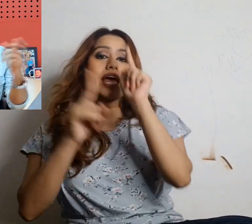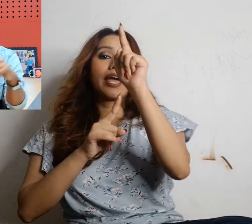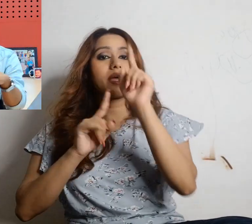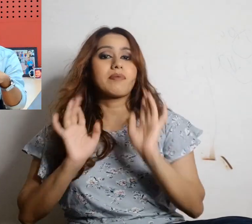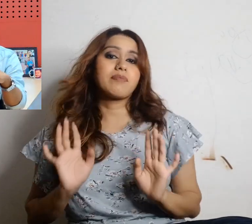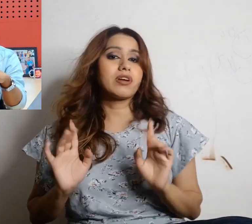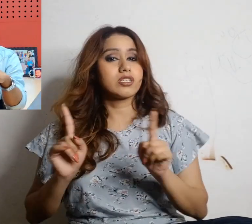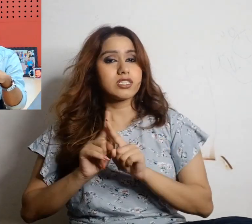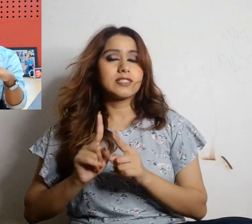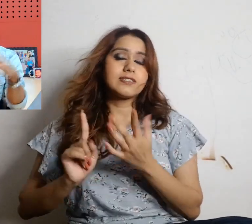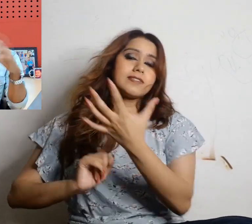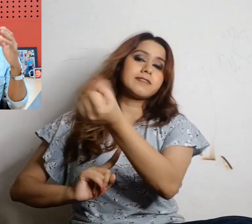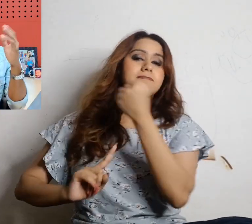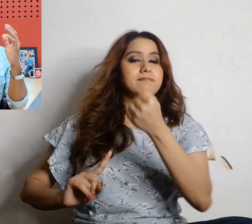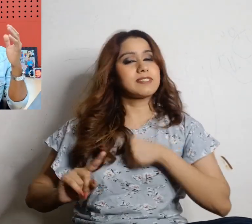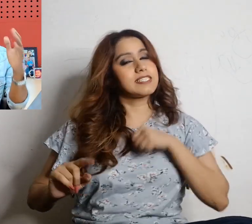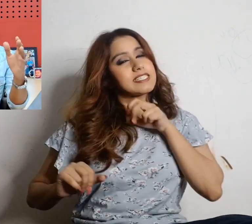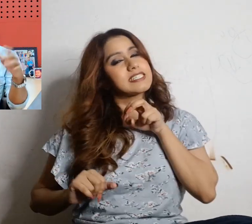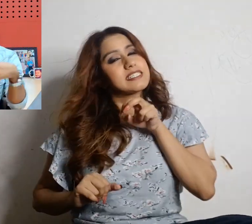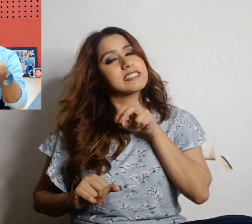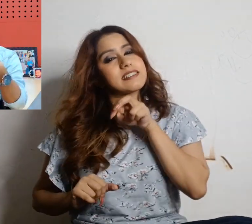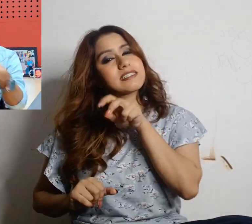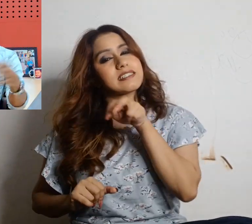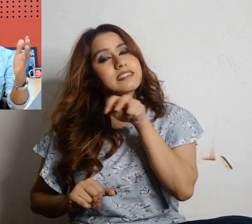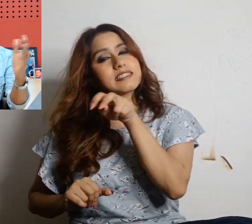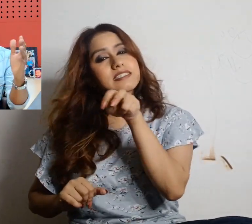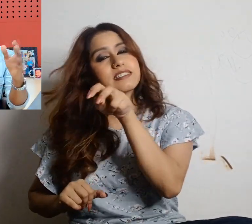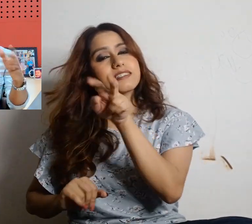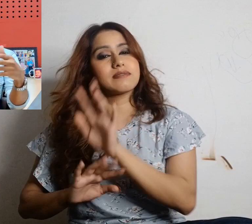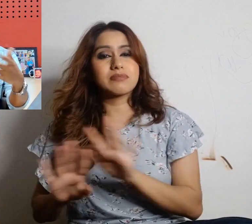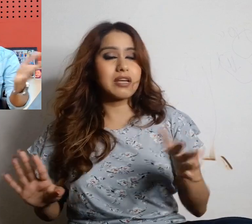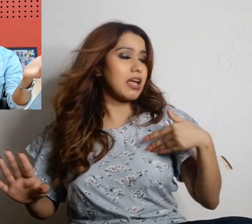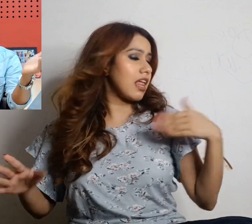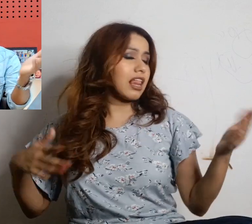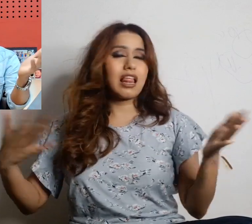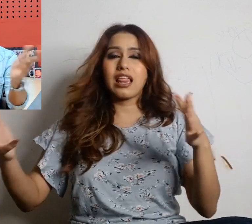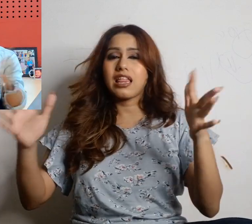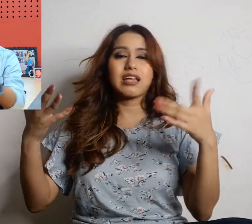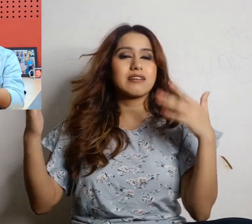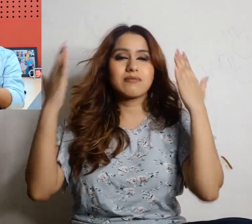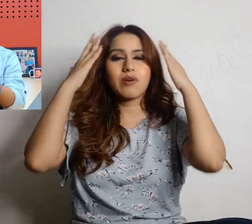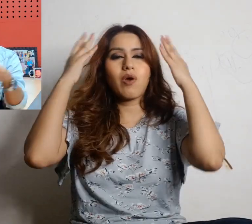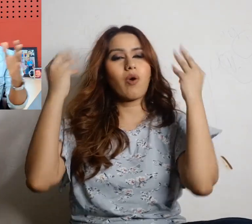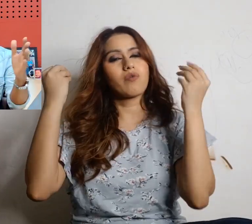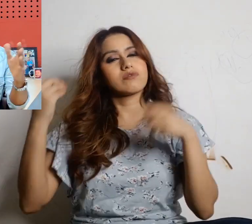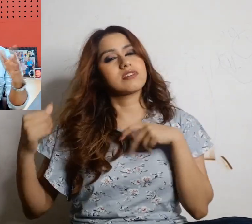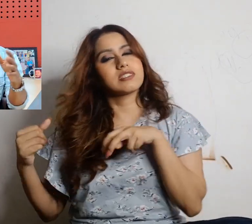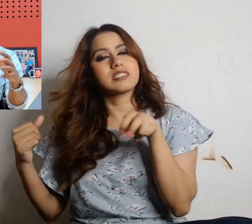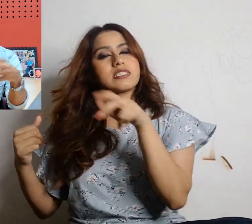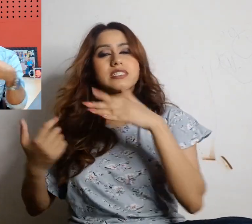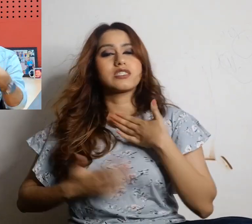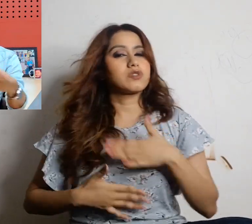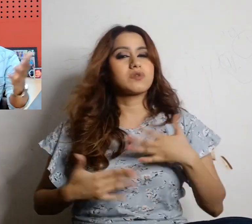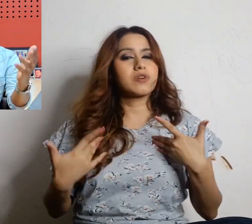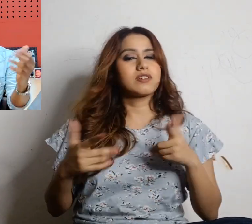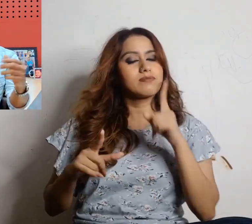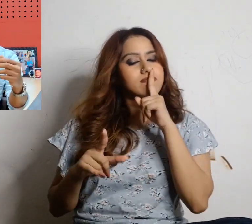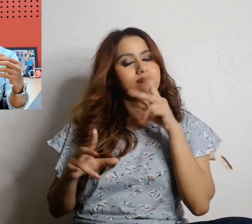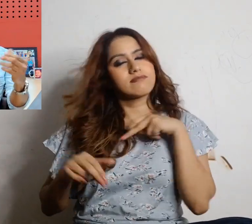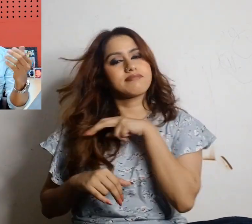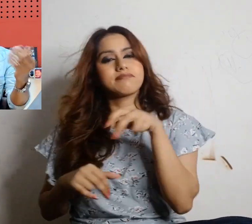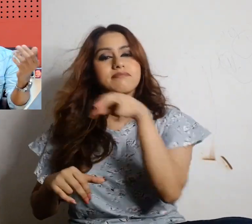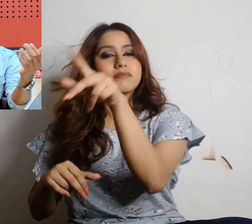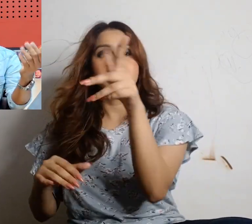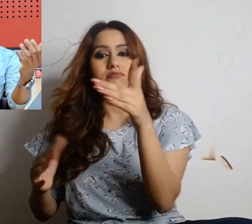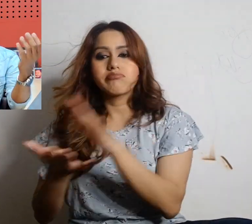सामने लक्ष्य था और उसी लक्ष्य को हासिल करने के लिए बस चला जा रहा था। मुझे पता ही नहीं था क्या हो रहा है मेरे आसपास। पहुंच गया वहां, मैंने जिया ही नहीं अपने आप